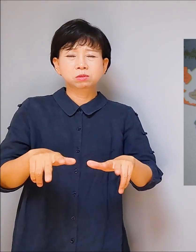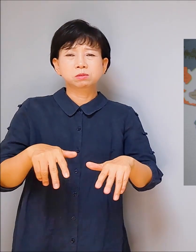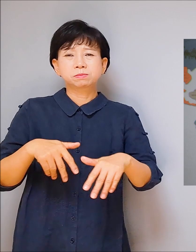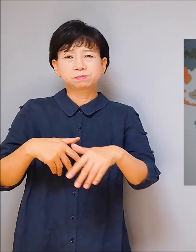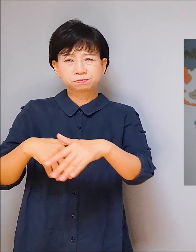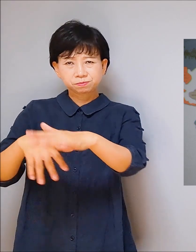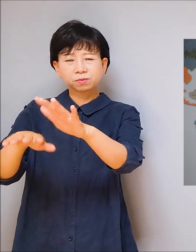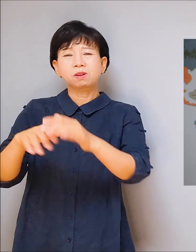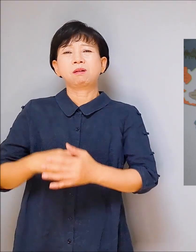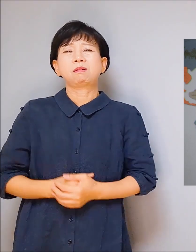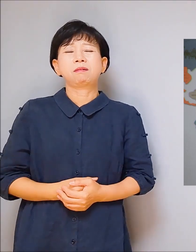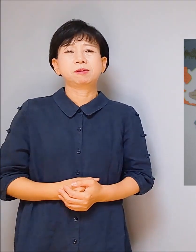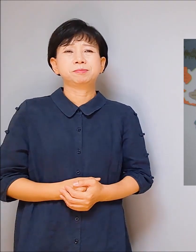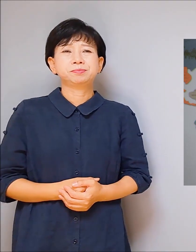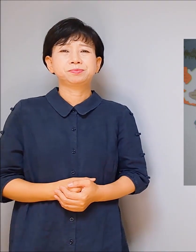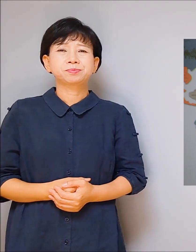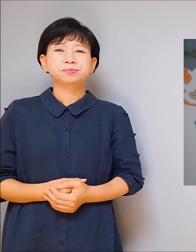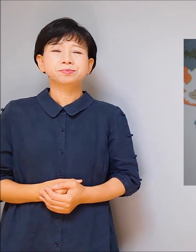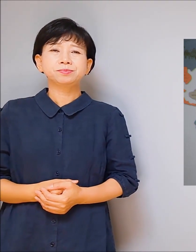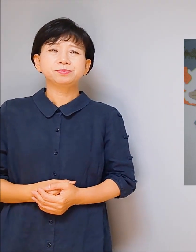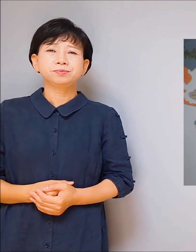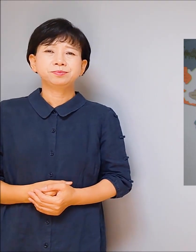그 고향으로 돌아가고 있는 거죠.